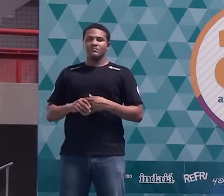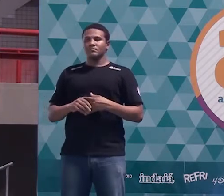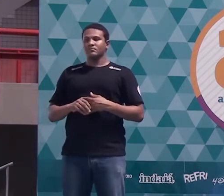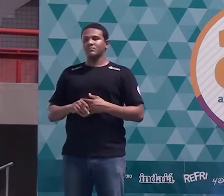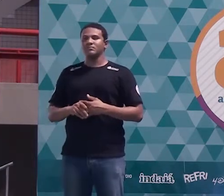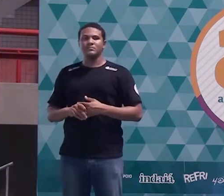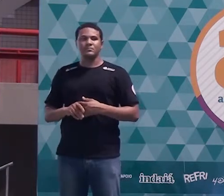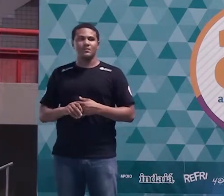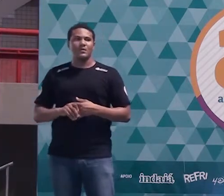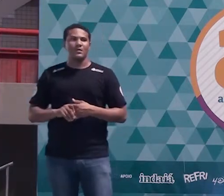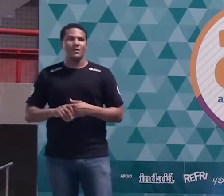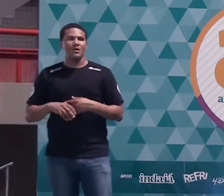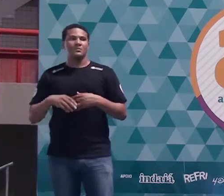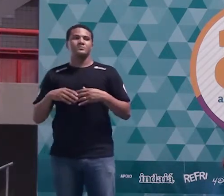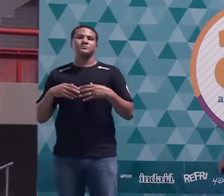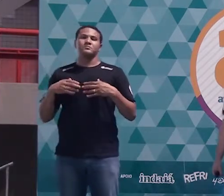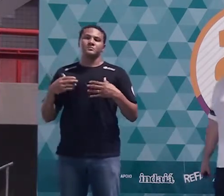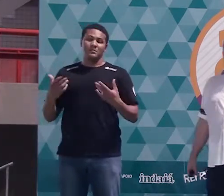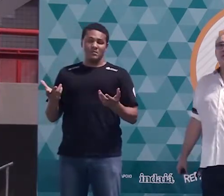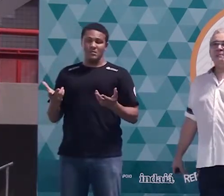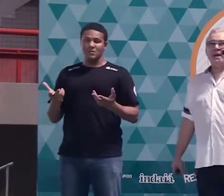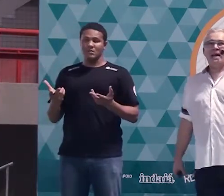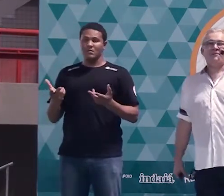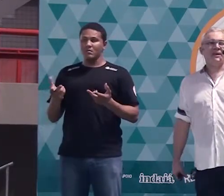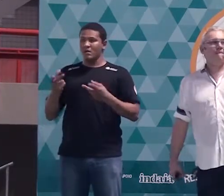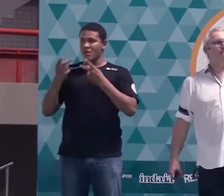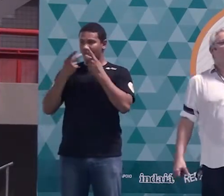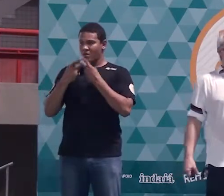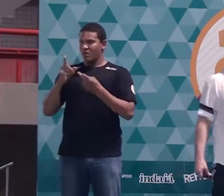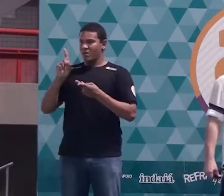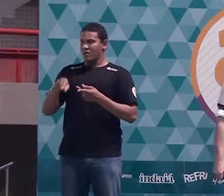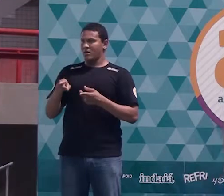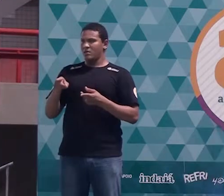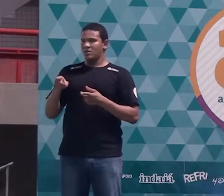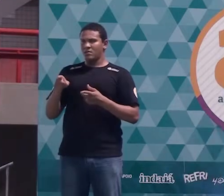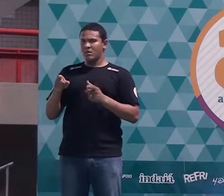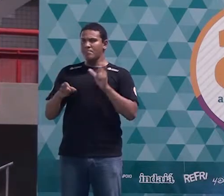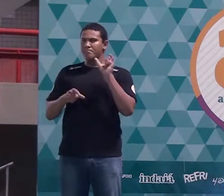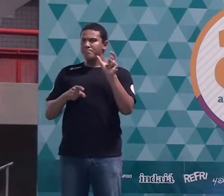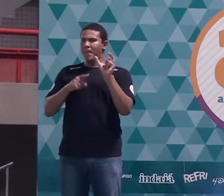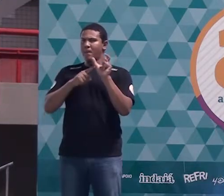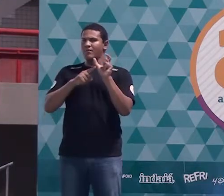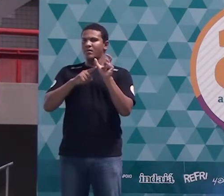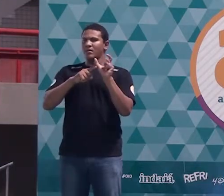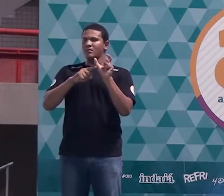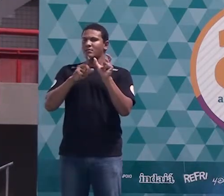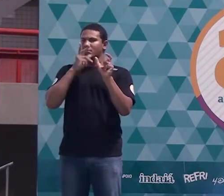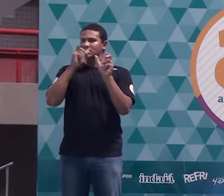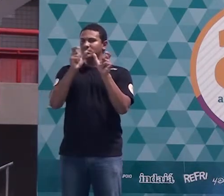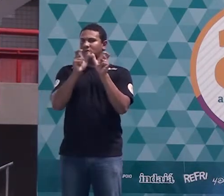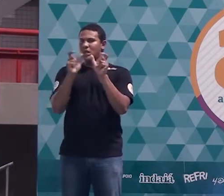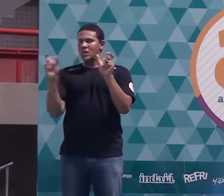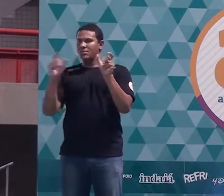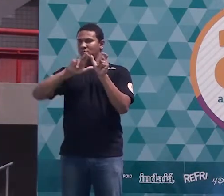Pessoal, quando eu digo assim, ó, o que é uma palavra polissílaba?